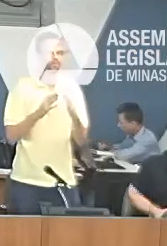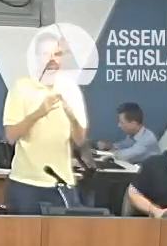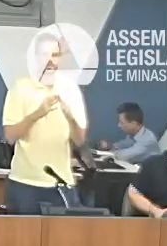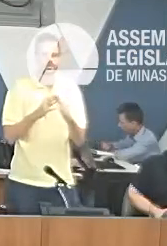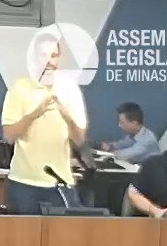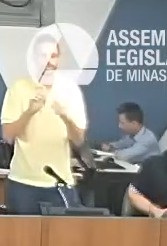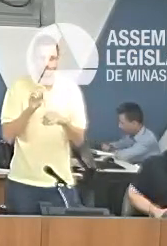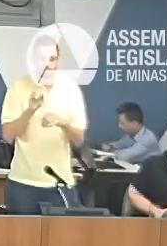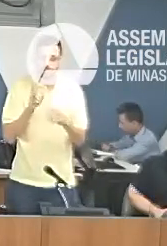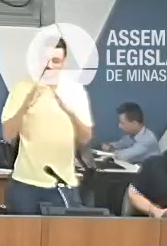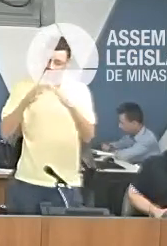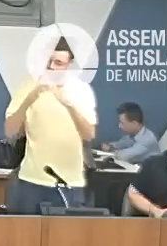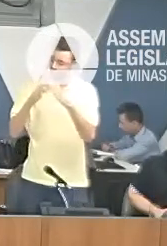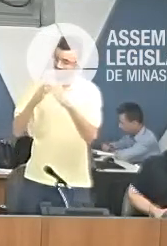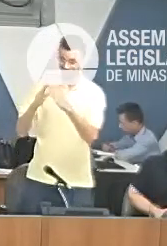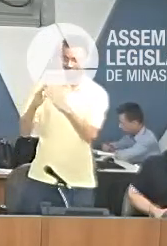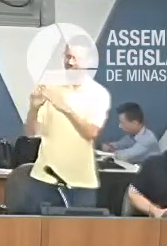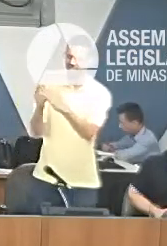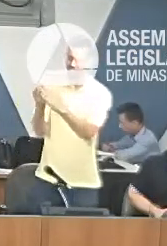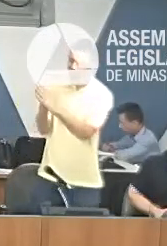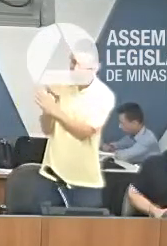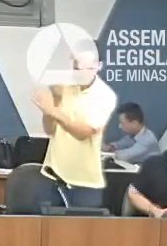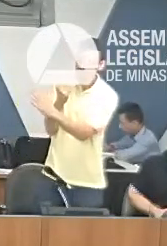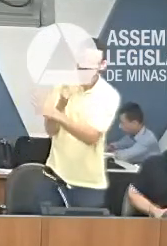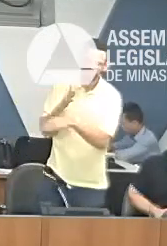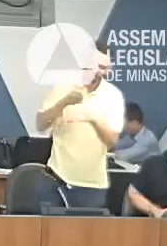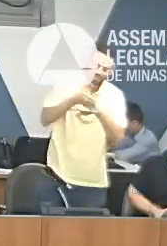desenvolvimento do surdo mais